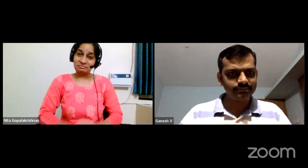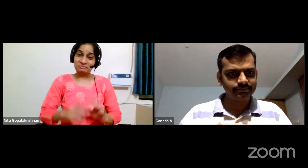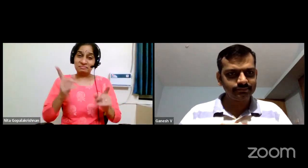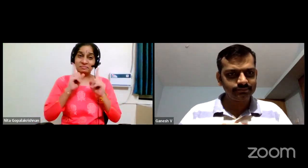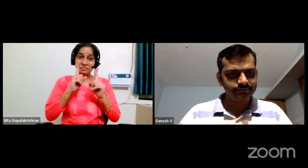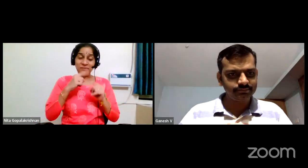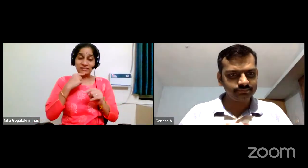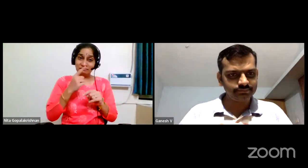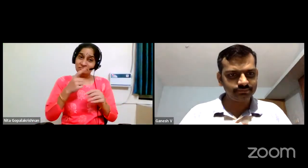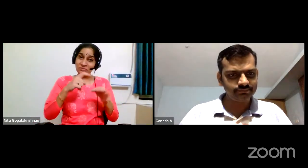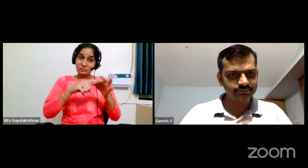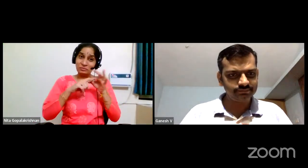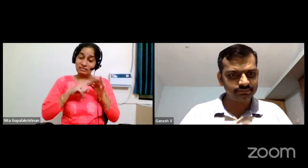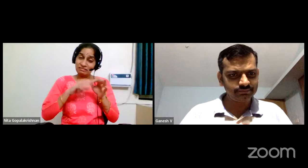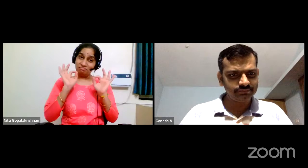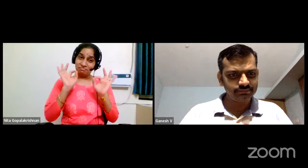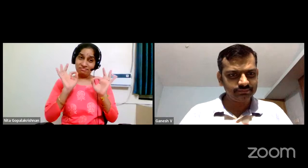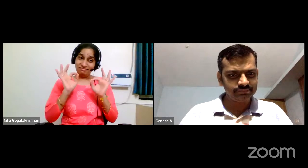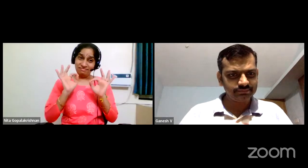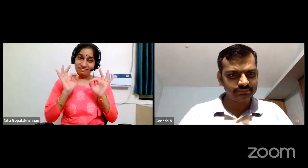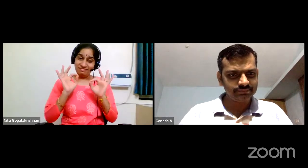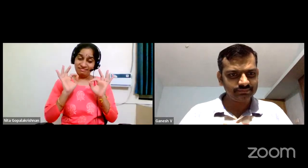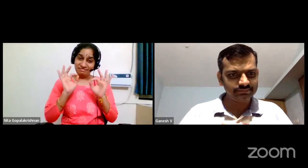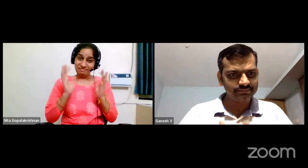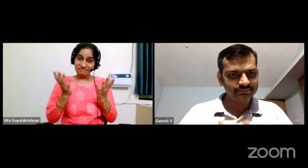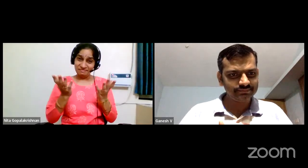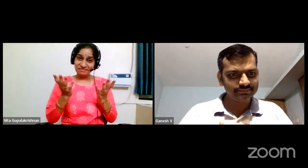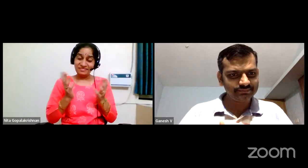है। और